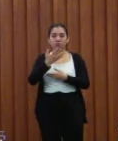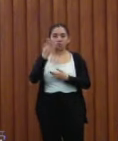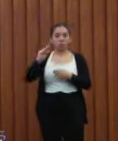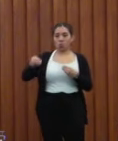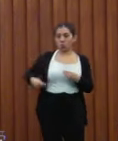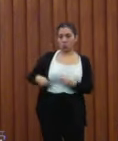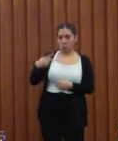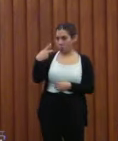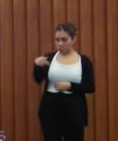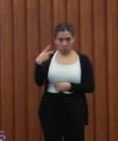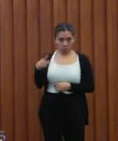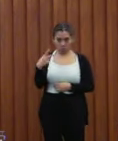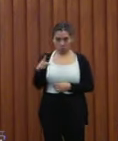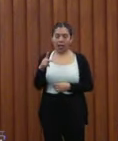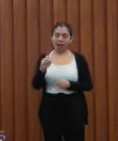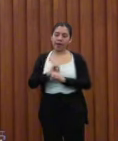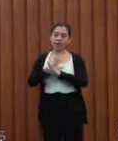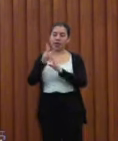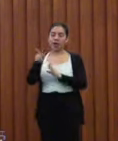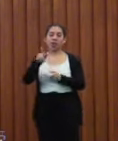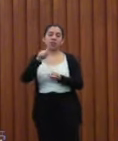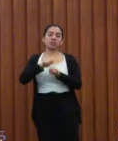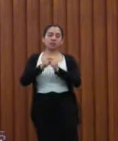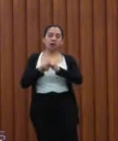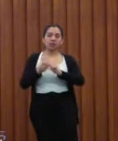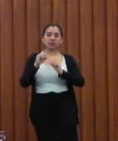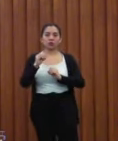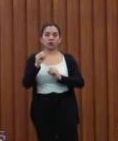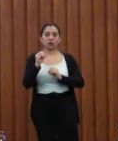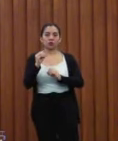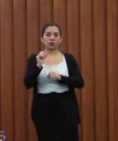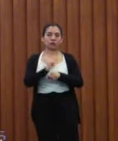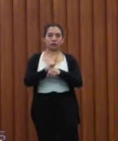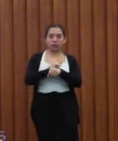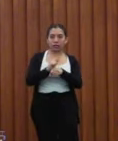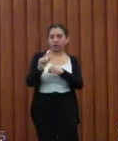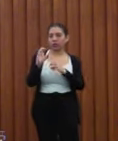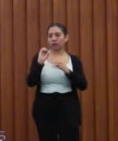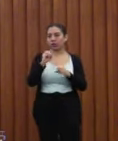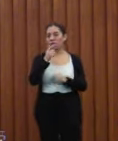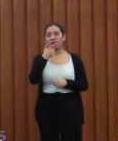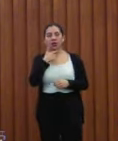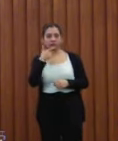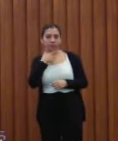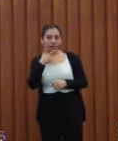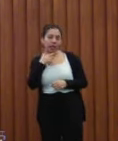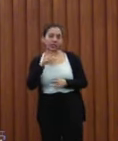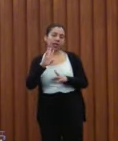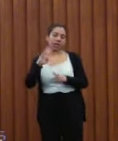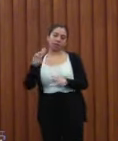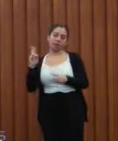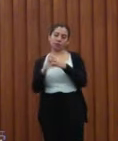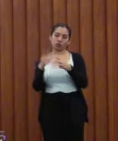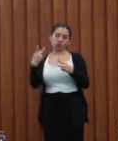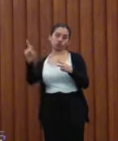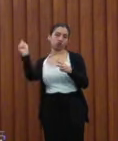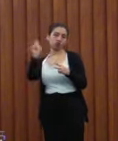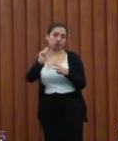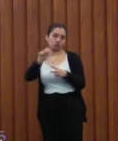era homosexual o era trans o era lesbiana, la mató su pareja, ¿no? Entonces, ahí es